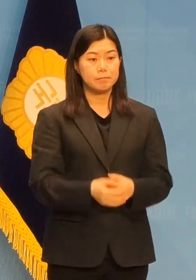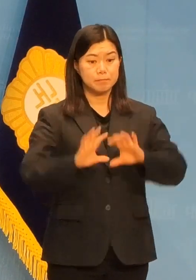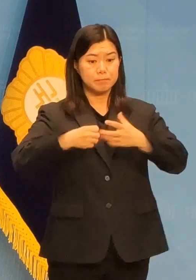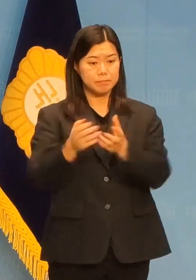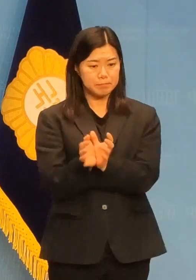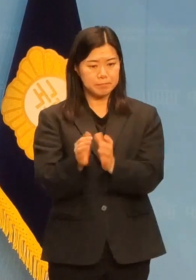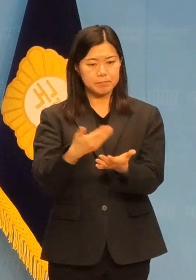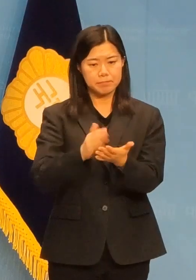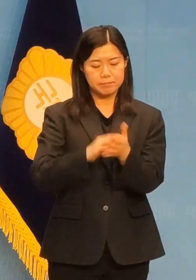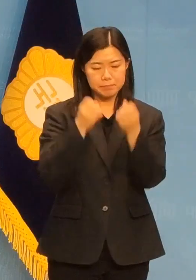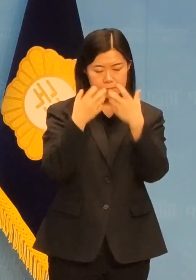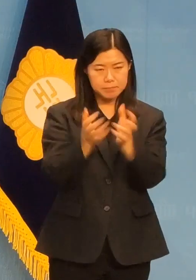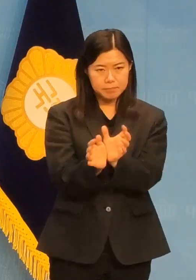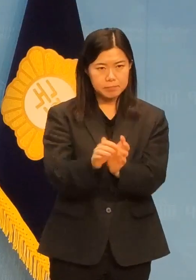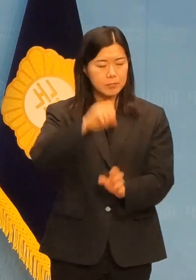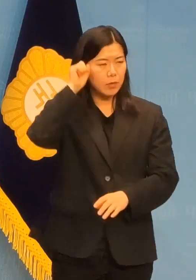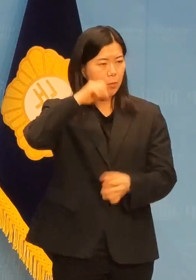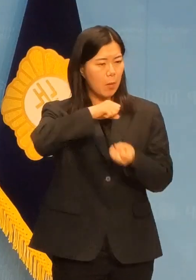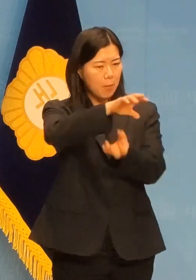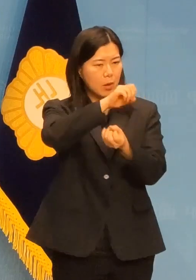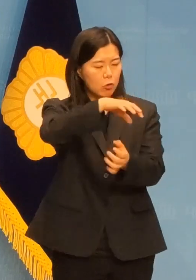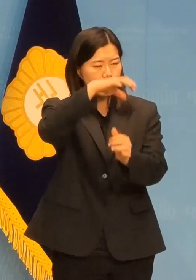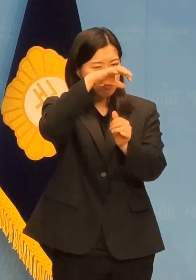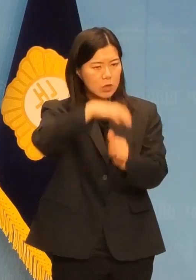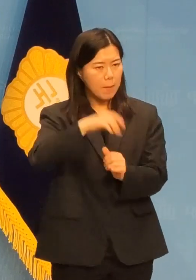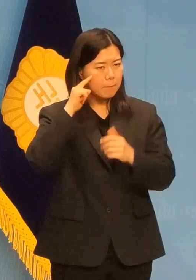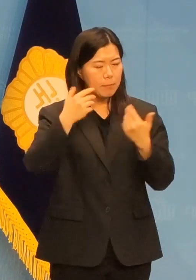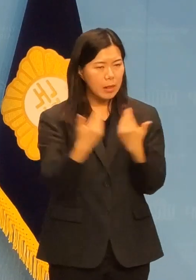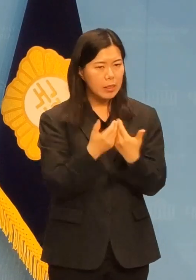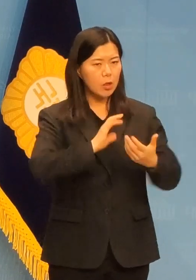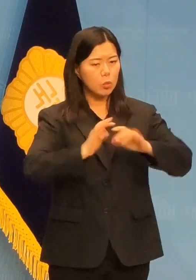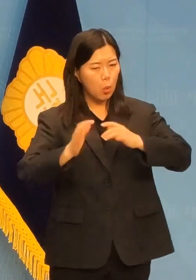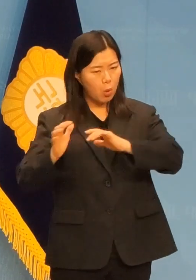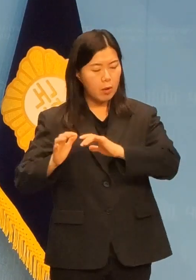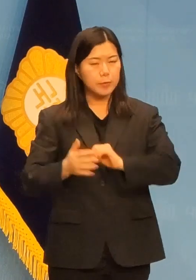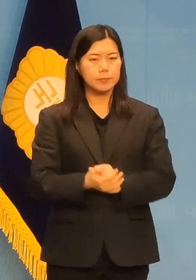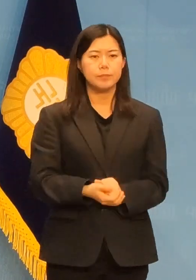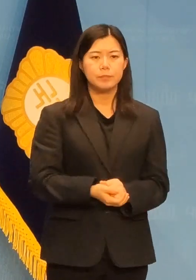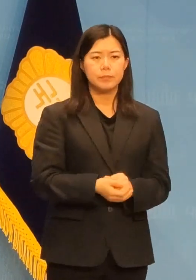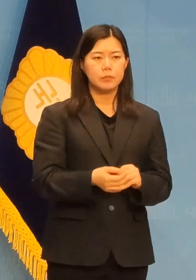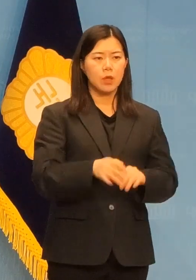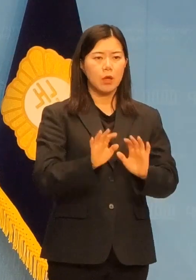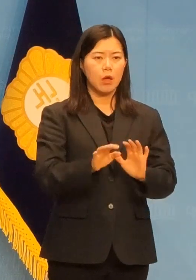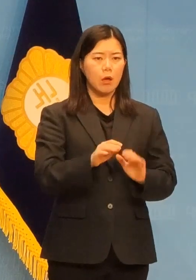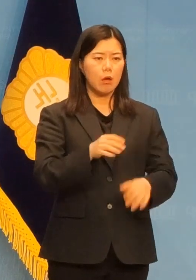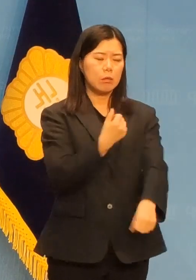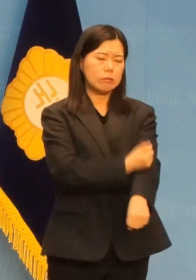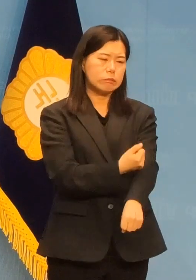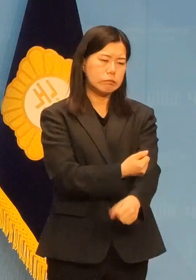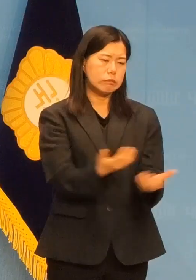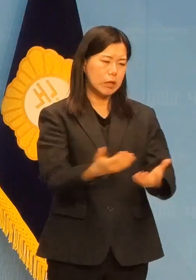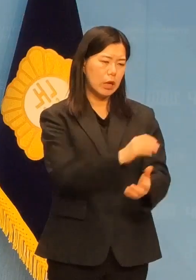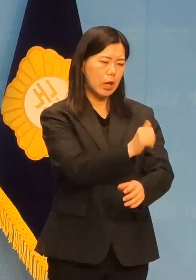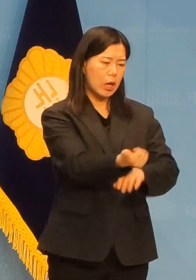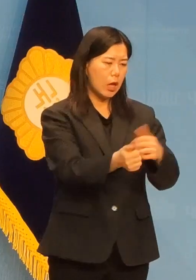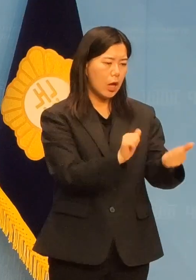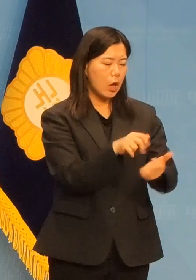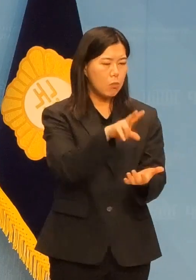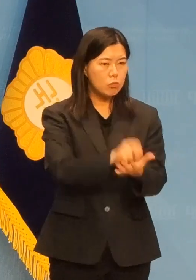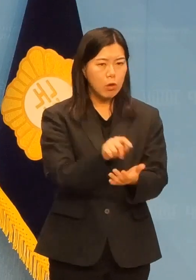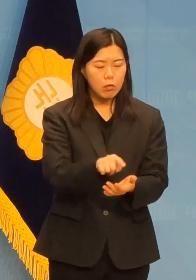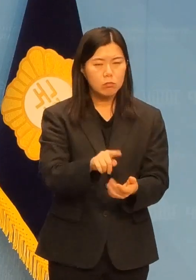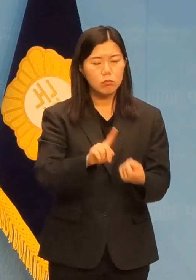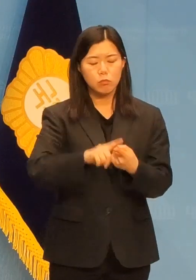국민의힘과 개혁신당이 새벽 배송 규제를 반대하는 토론회를 각각 개최하며 반복되는 과로사 문제를 새벽 배송 금지